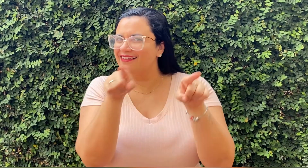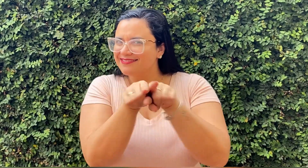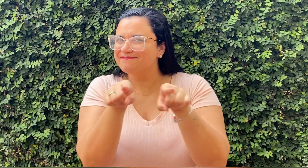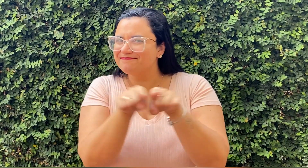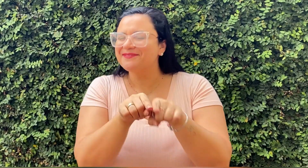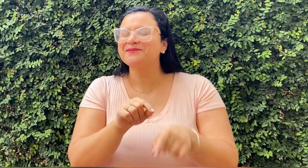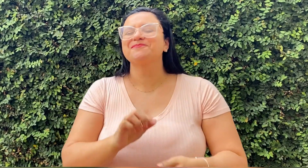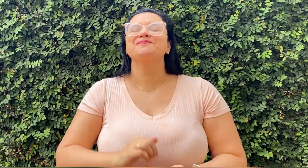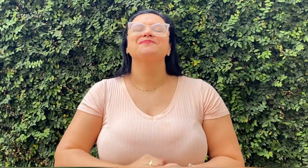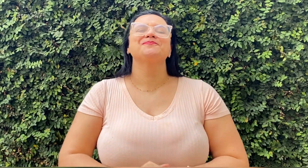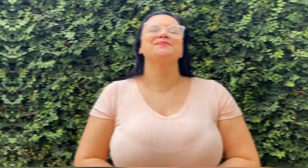também.